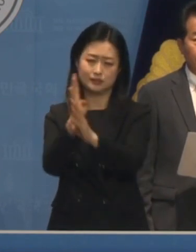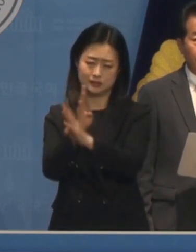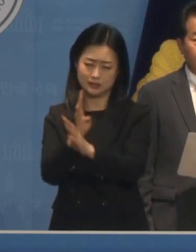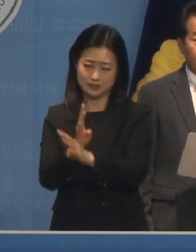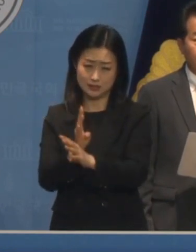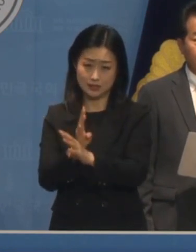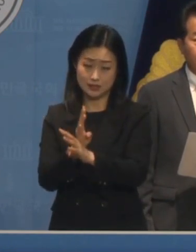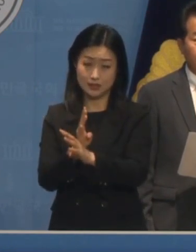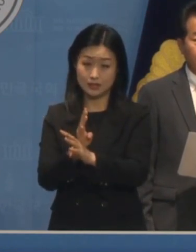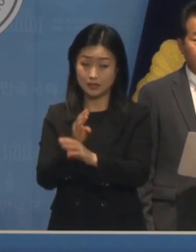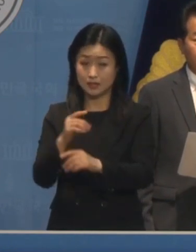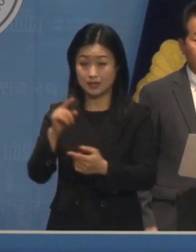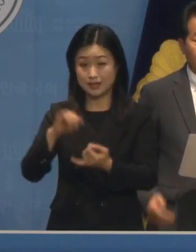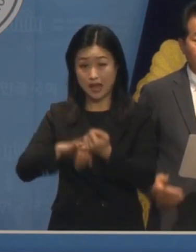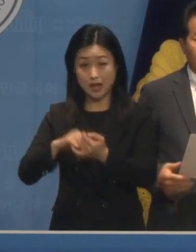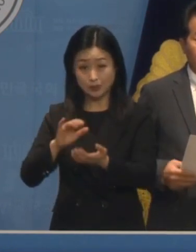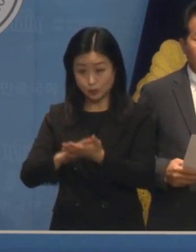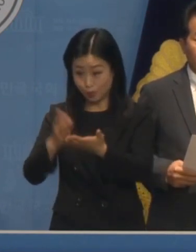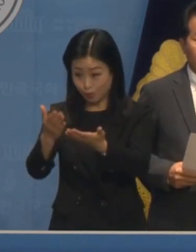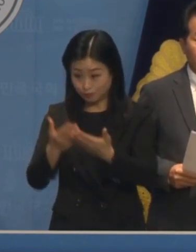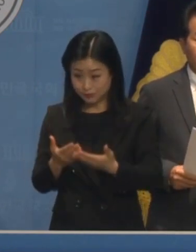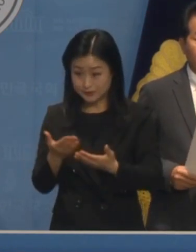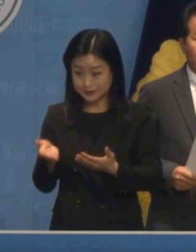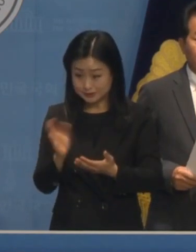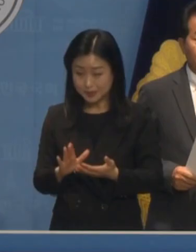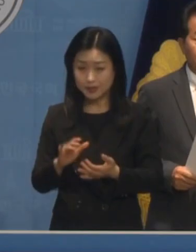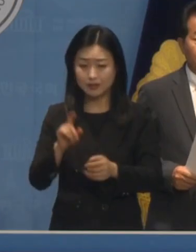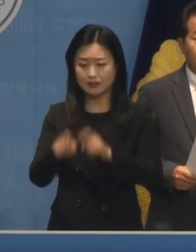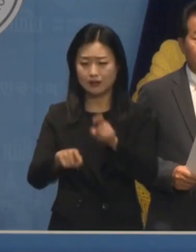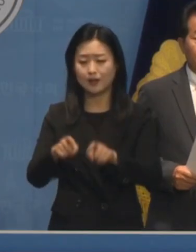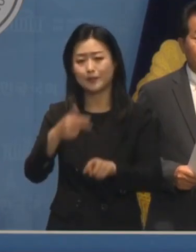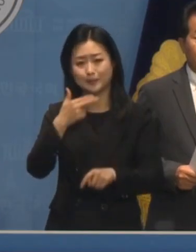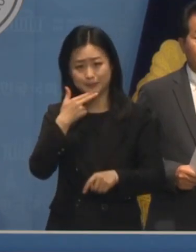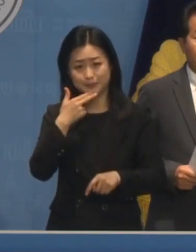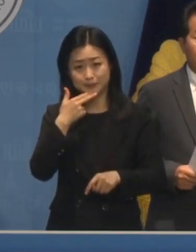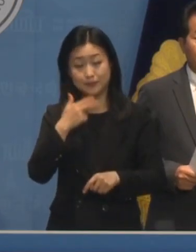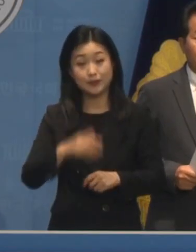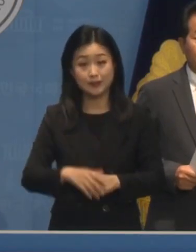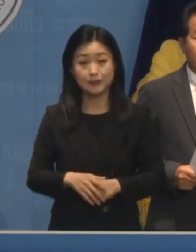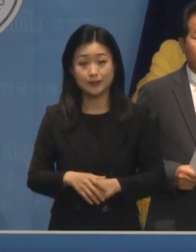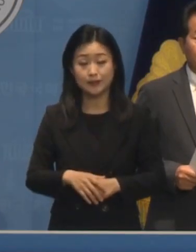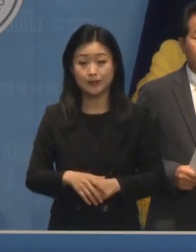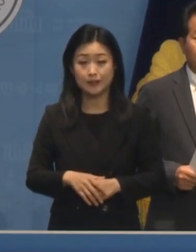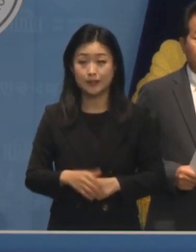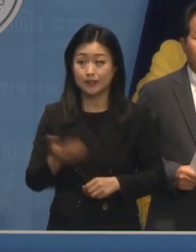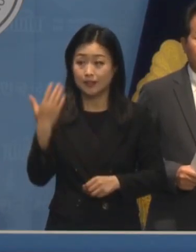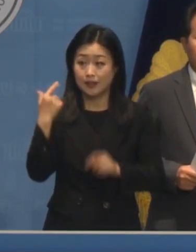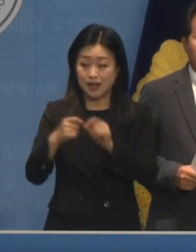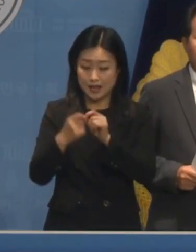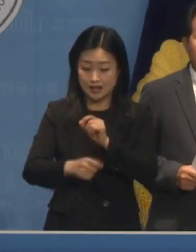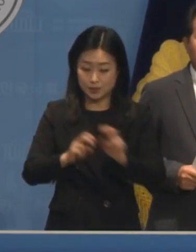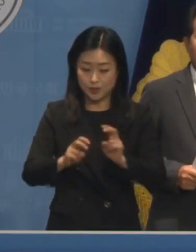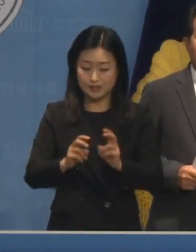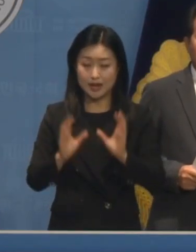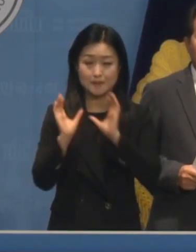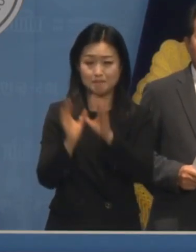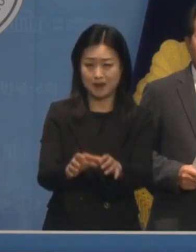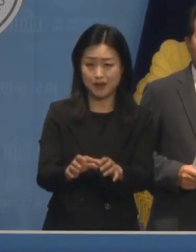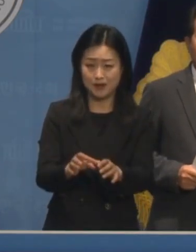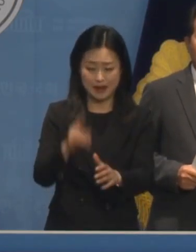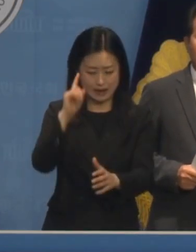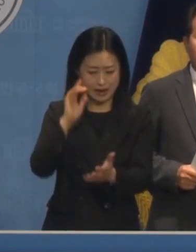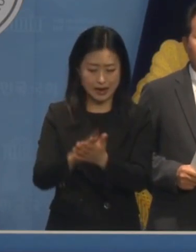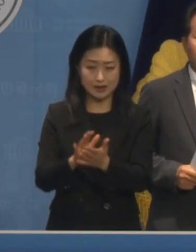처우개선 약속은 아직도 이행되지 않고 있습니다 공항공사는 전에는 하청업체 책임을 떠넘기며